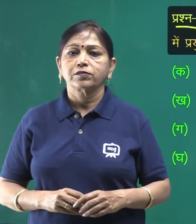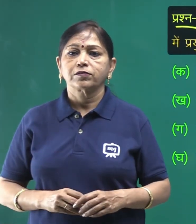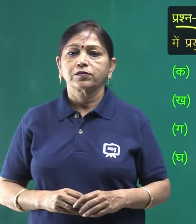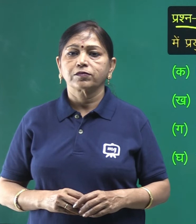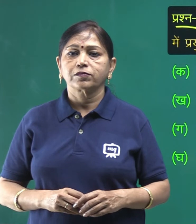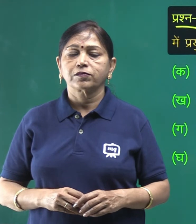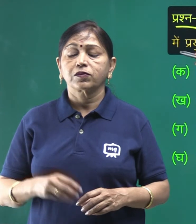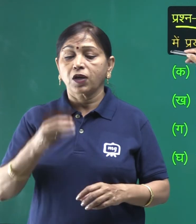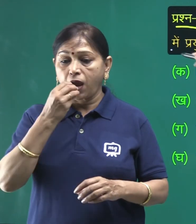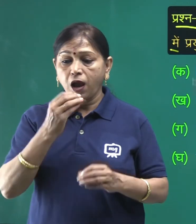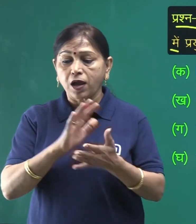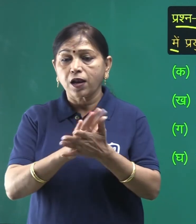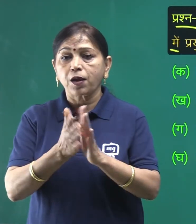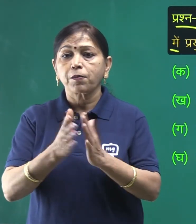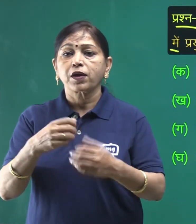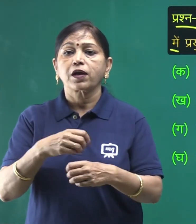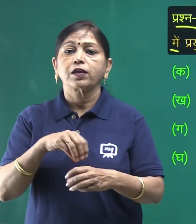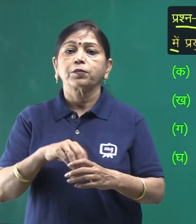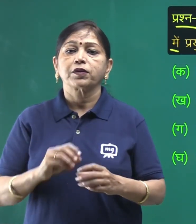खाना पकाने में